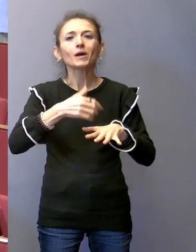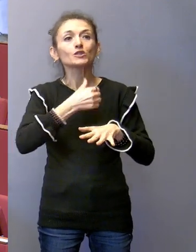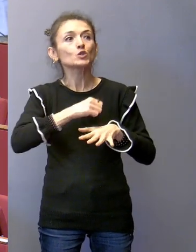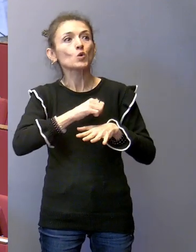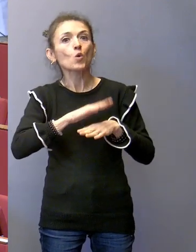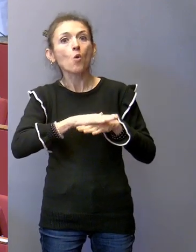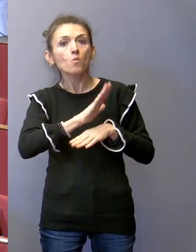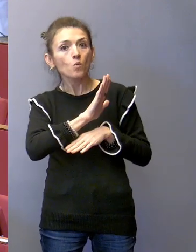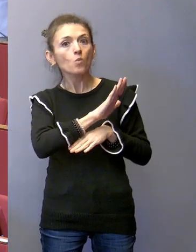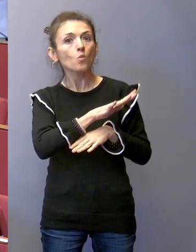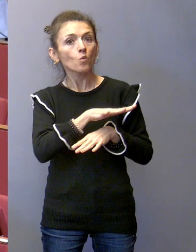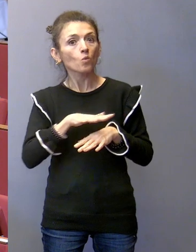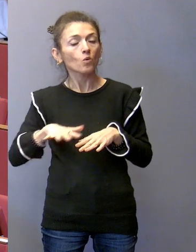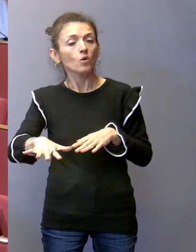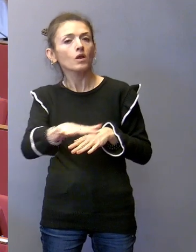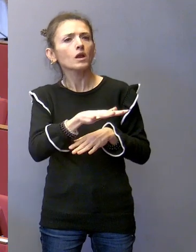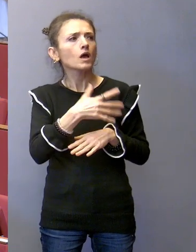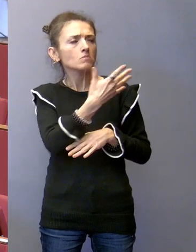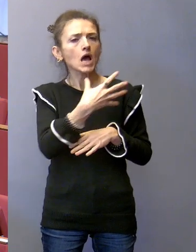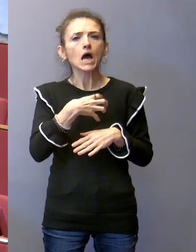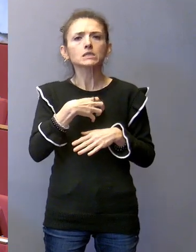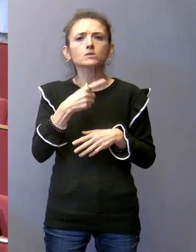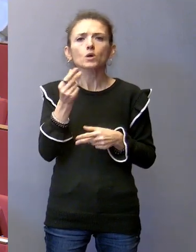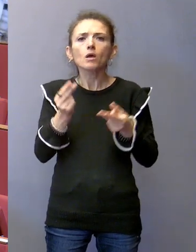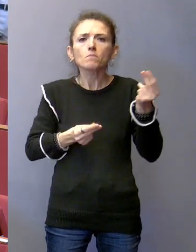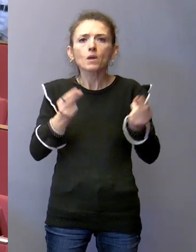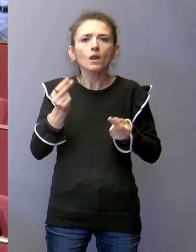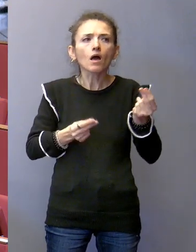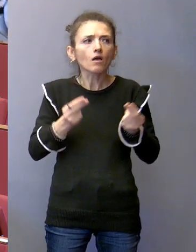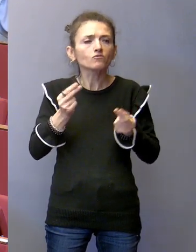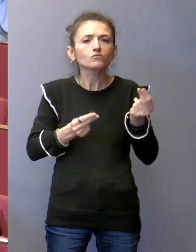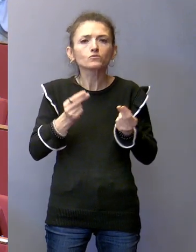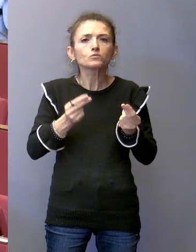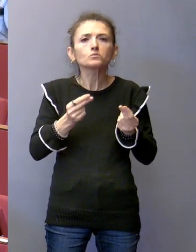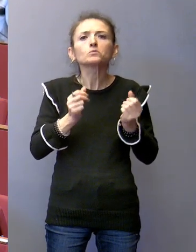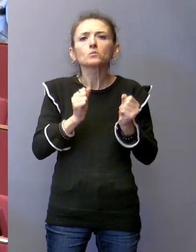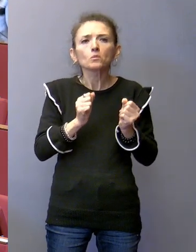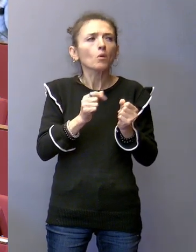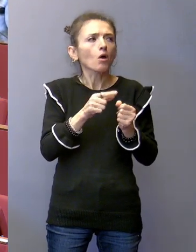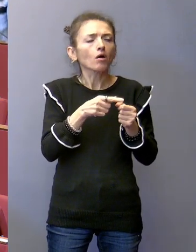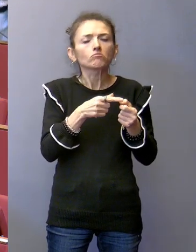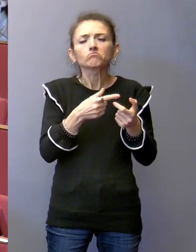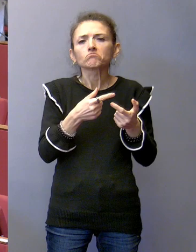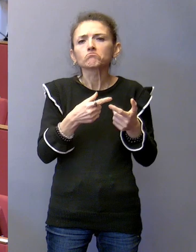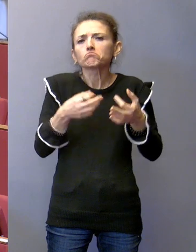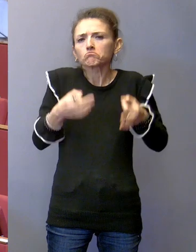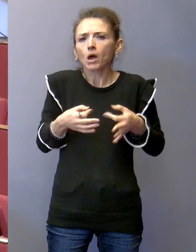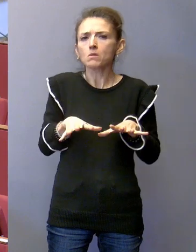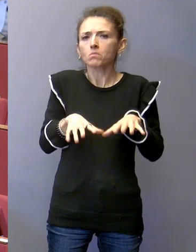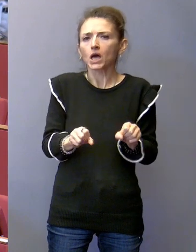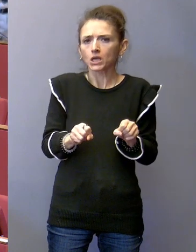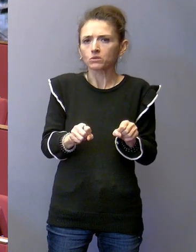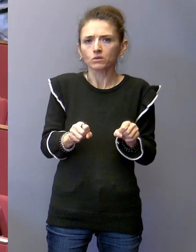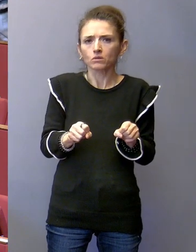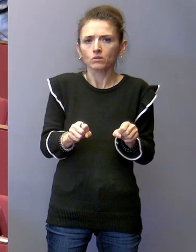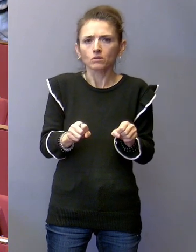C'è l'assessore al bilancio e quindi potevamo come dire avere da lui un impegno Tra l'altro io chiedevo proprio